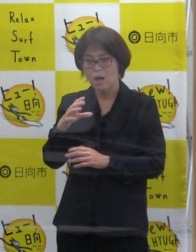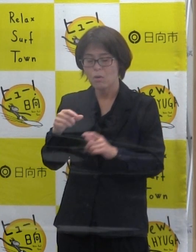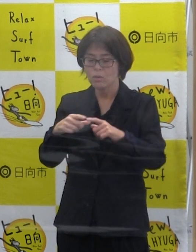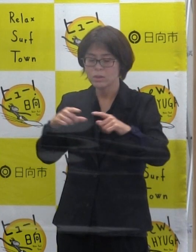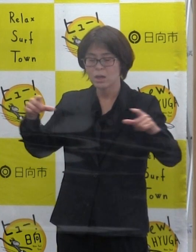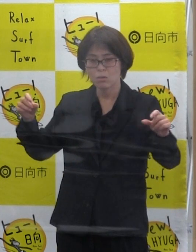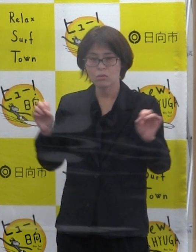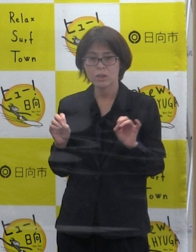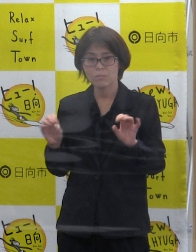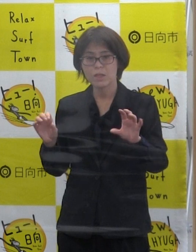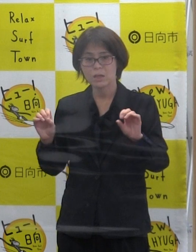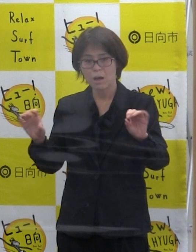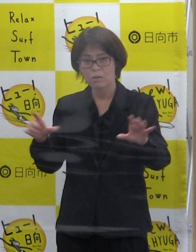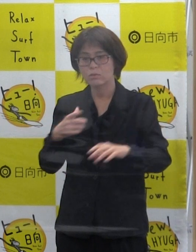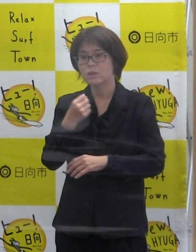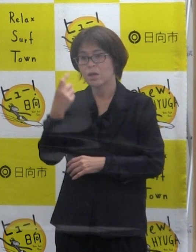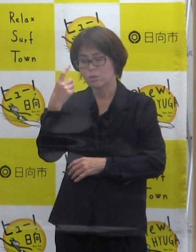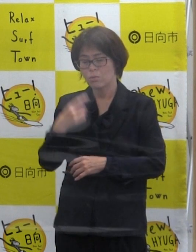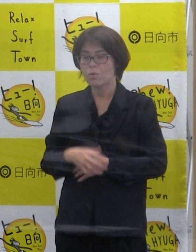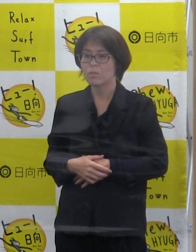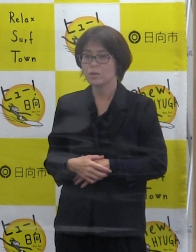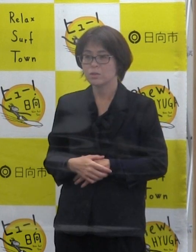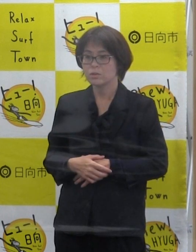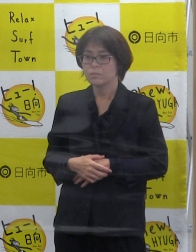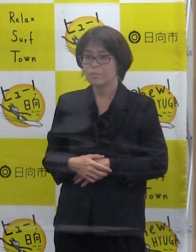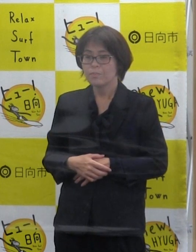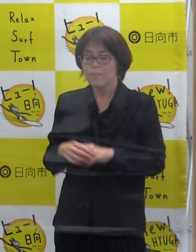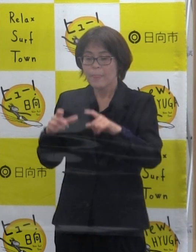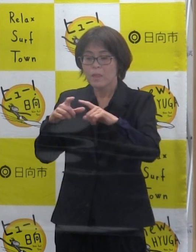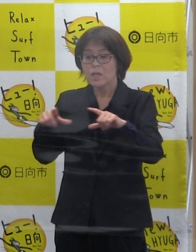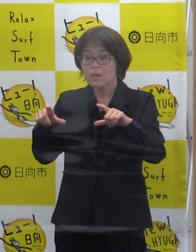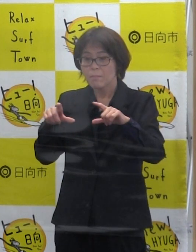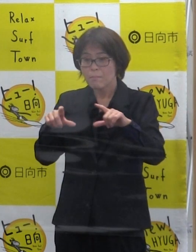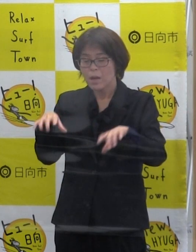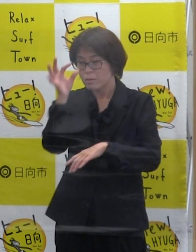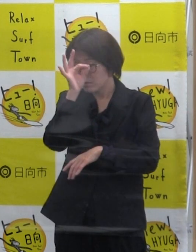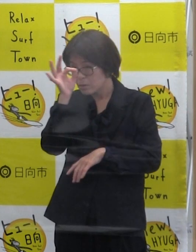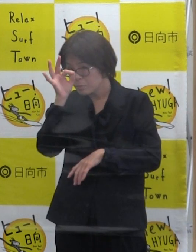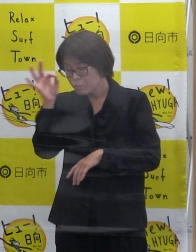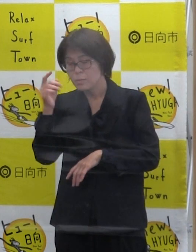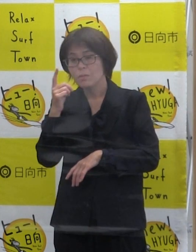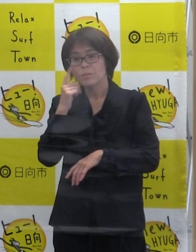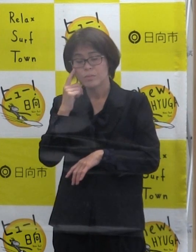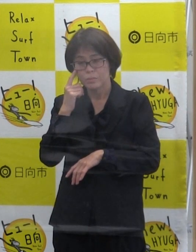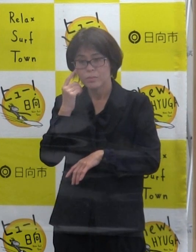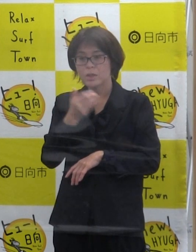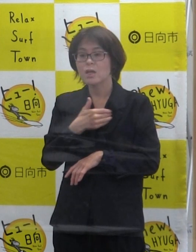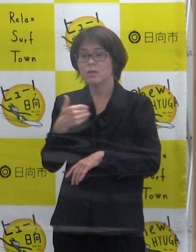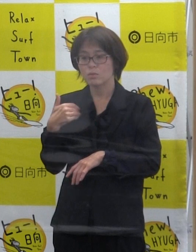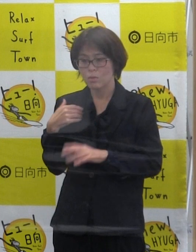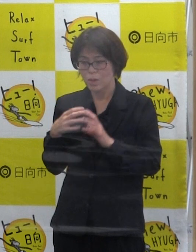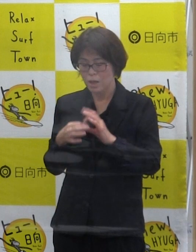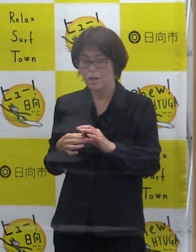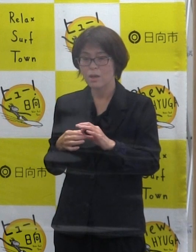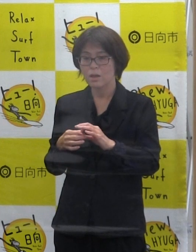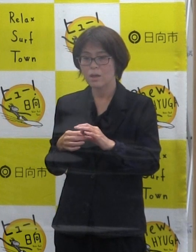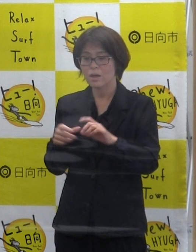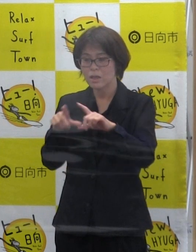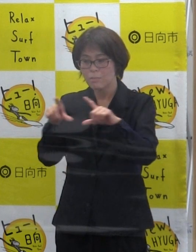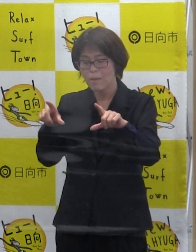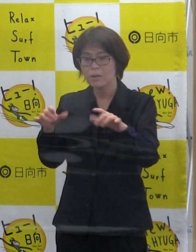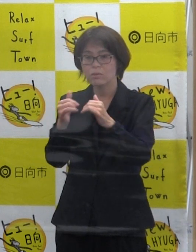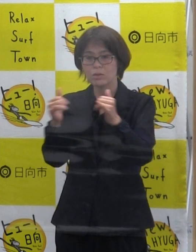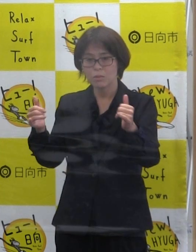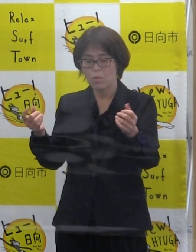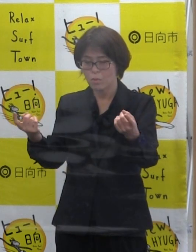に PR をしてまいります。一般観覧もできますので、ぜひ一般の方々もお越しいただ